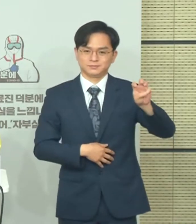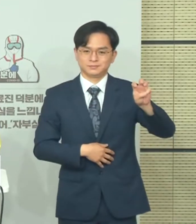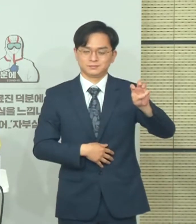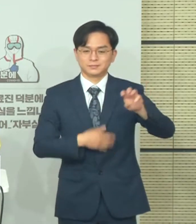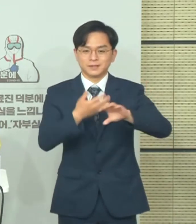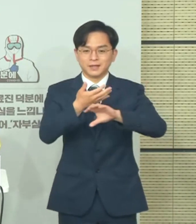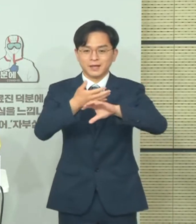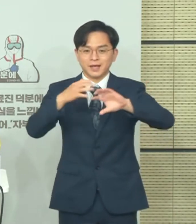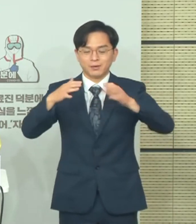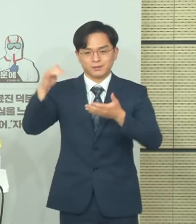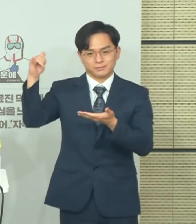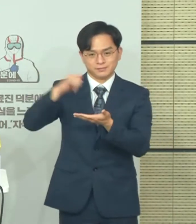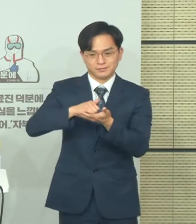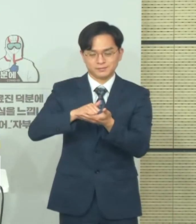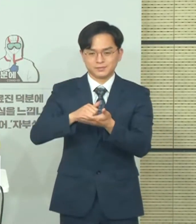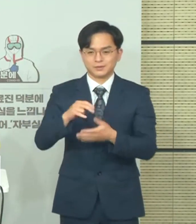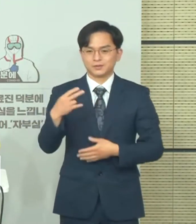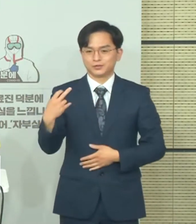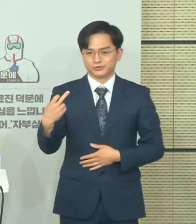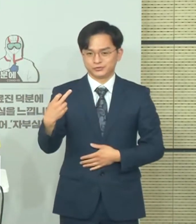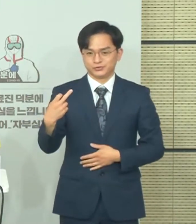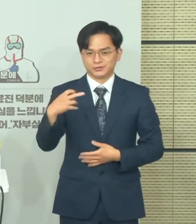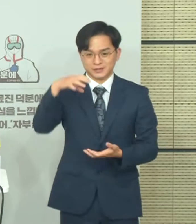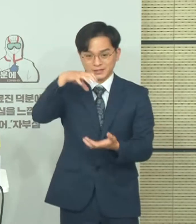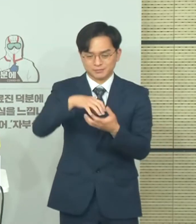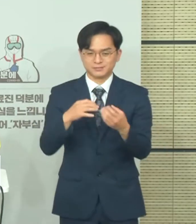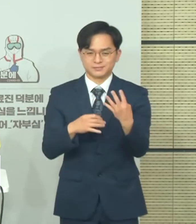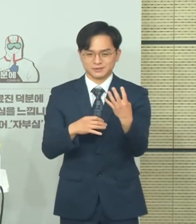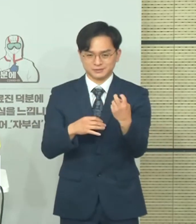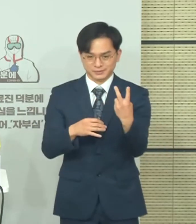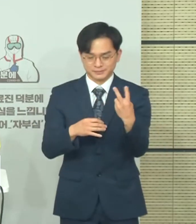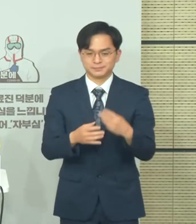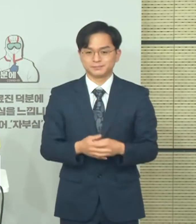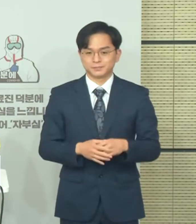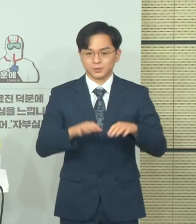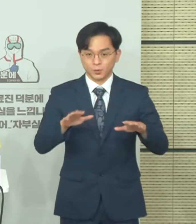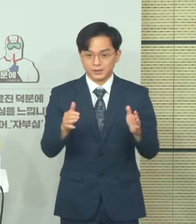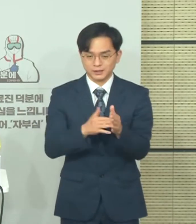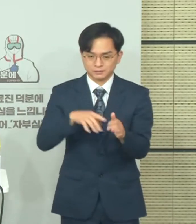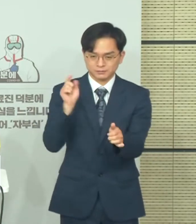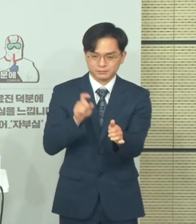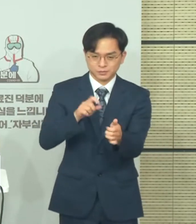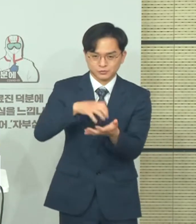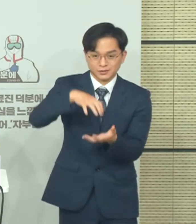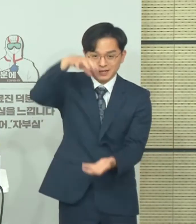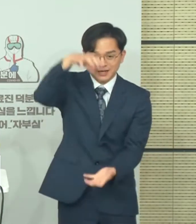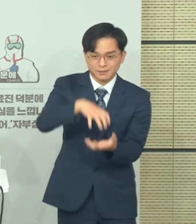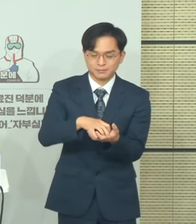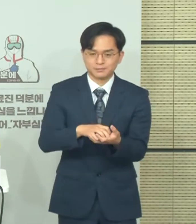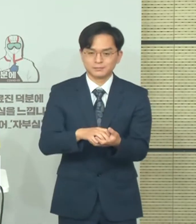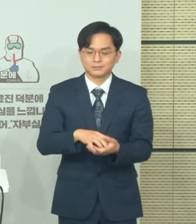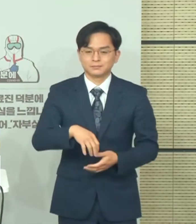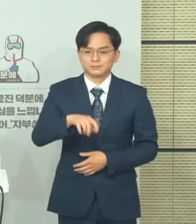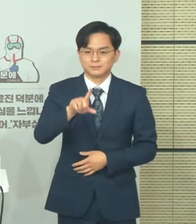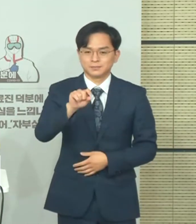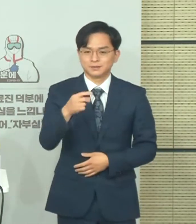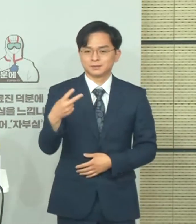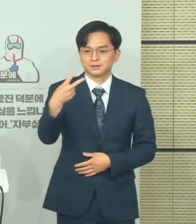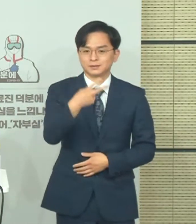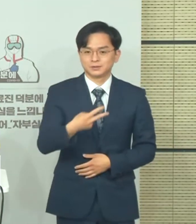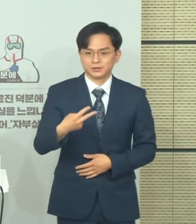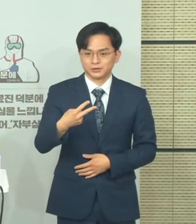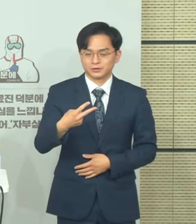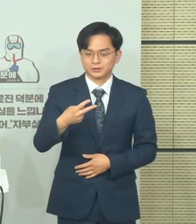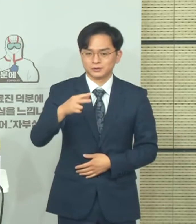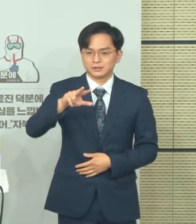입 사례는 12명 입니다 6월 29일 0시 까지 발생한 확진 환자는 총 많이 1507